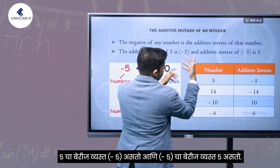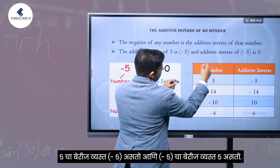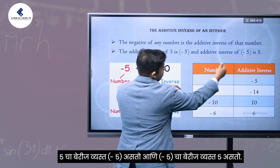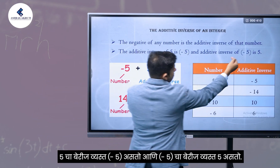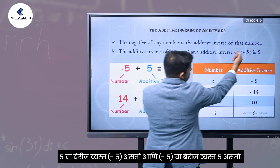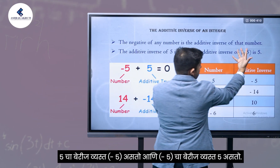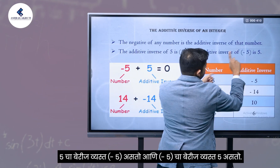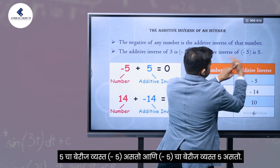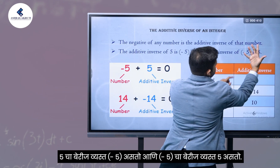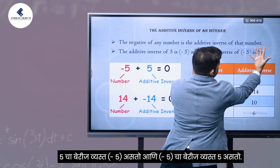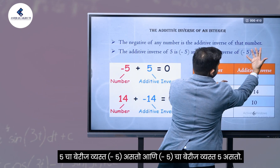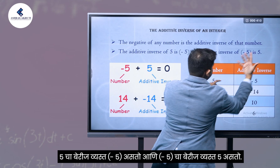असतो.